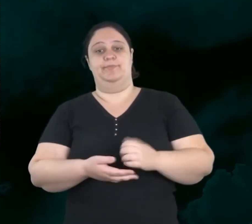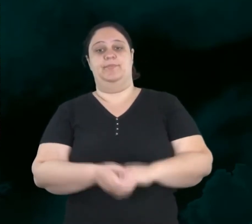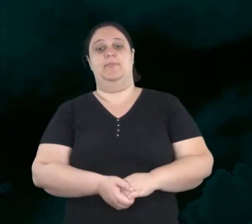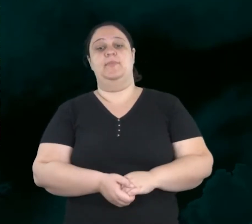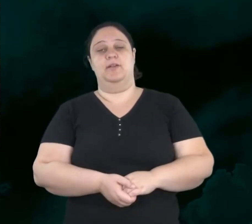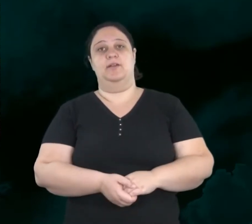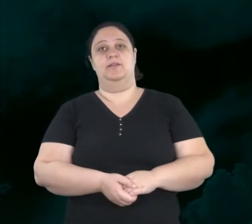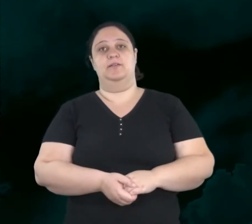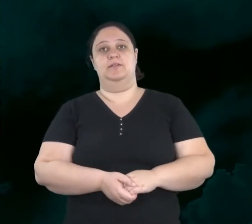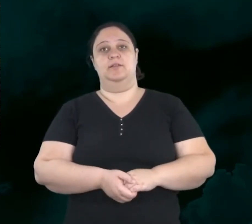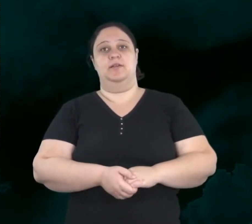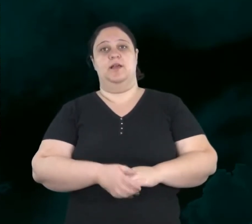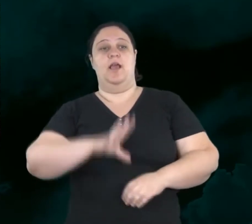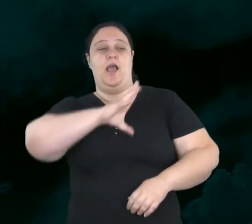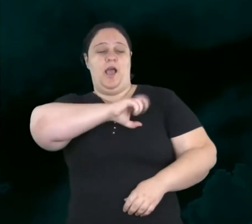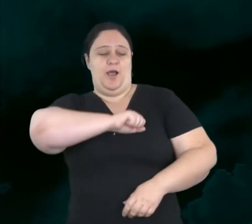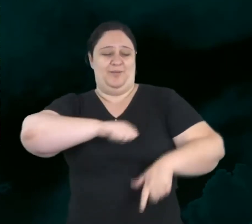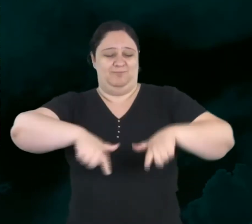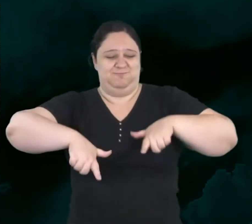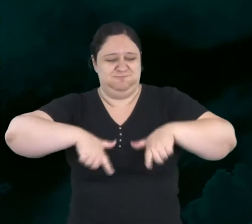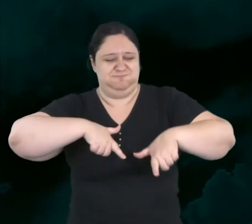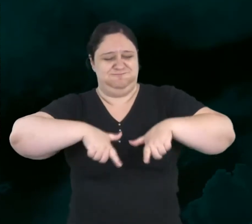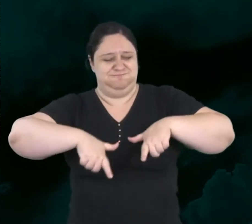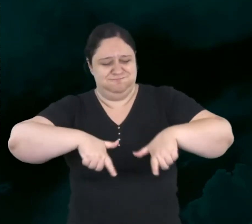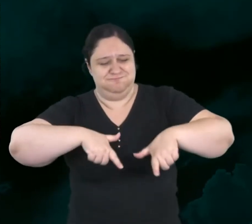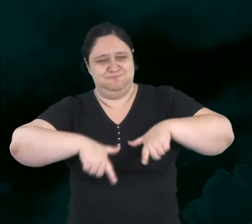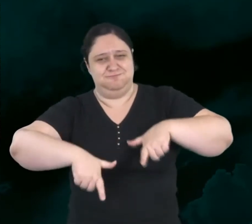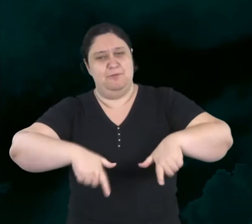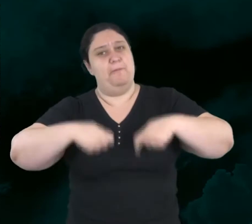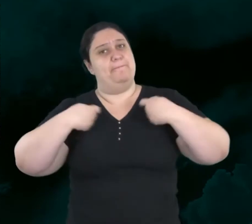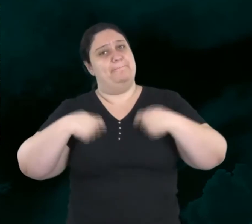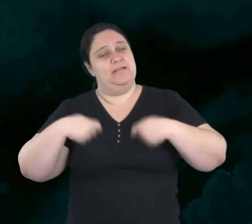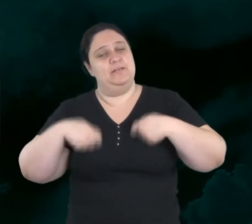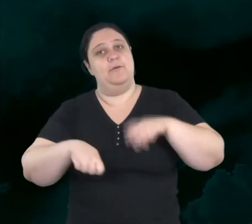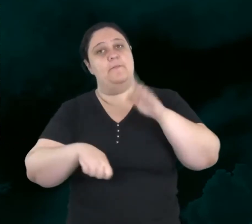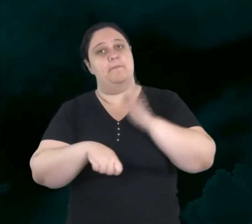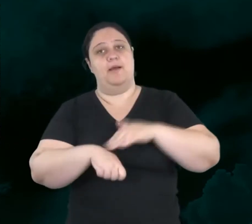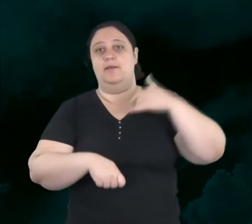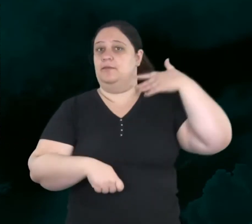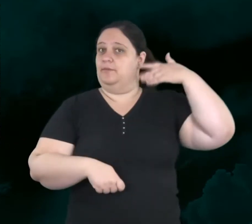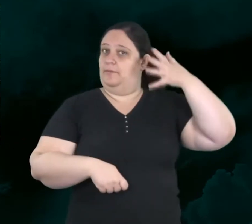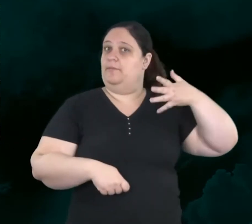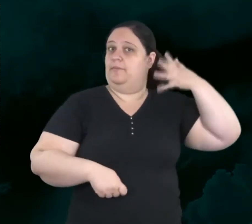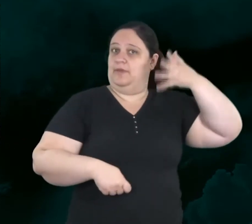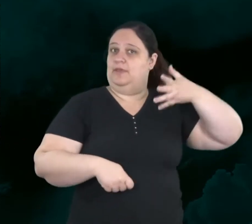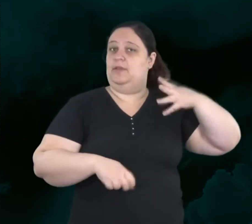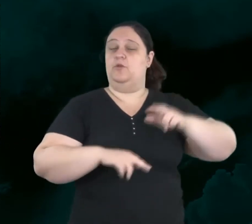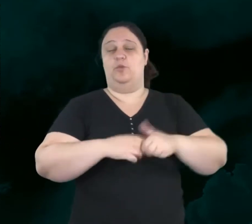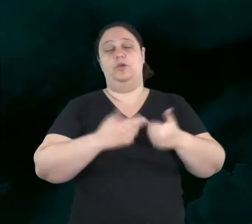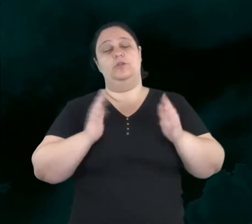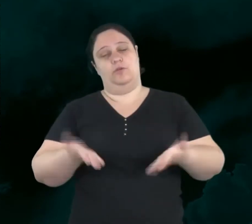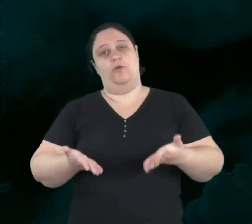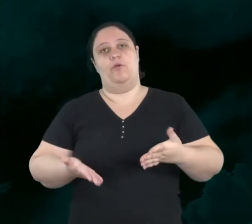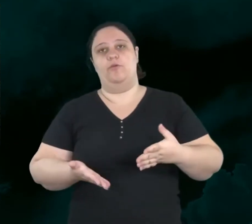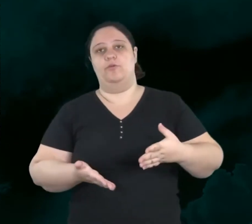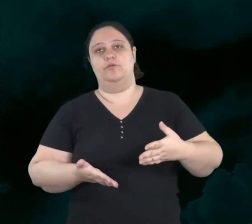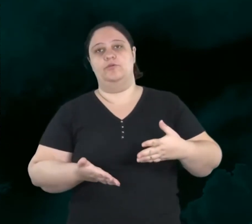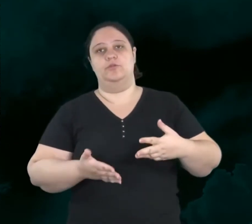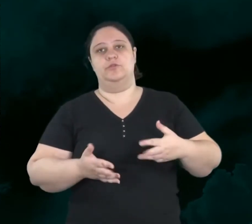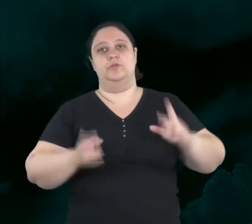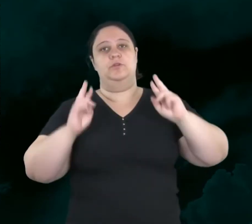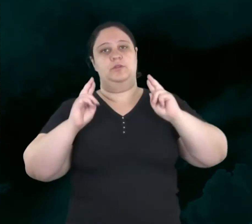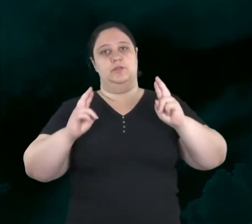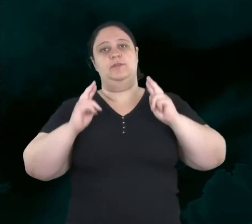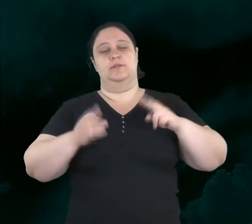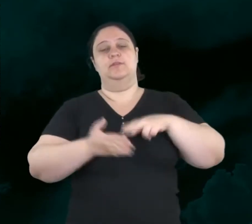o labor de amor exigiu mais uma mensagem, por isso nós estamos falando no dia de hoje, a perseverança da esperança.